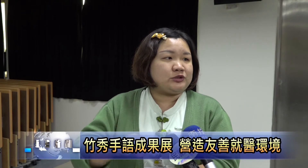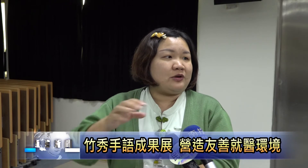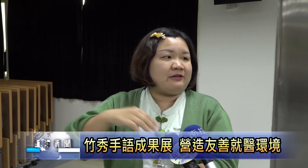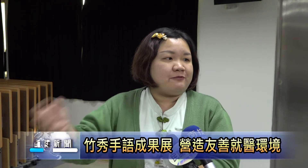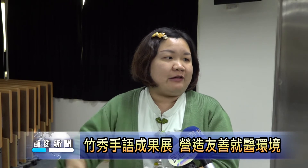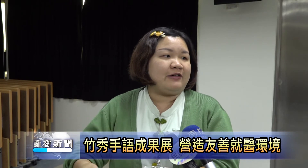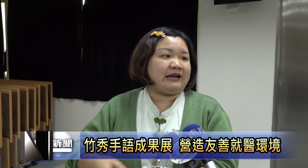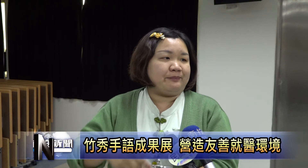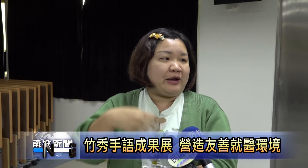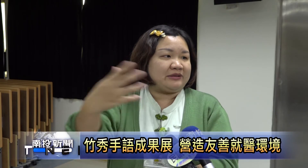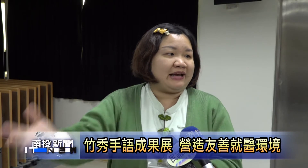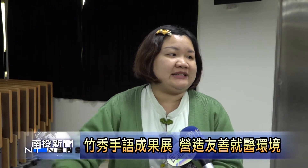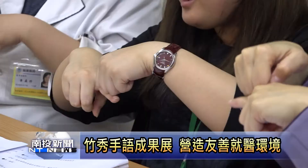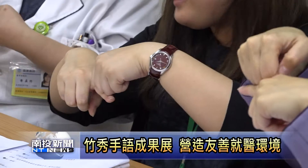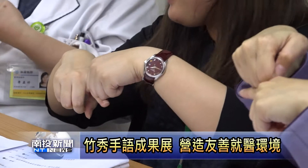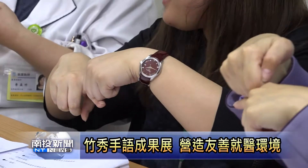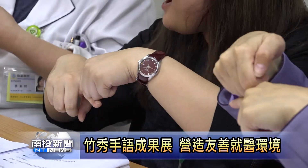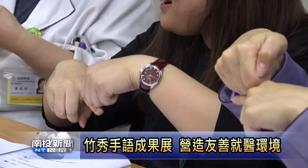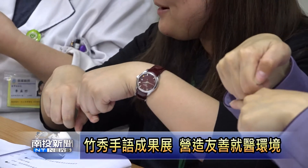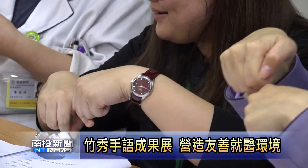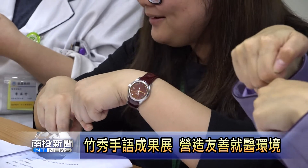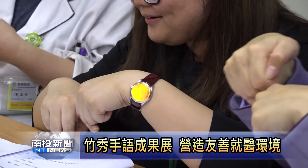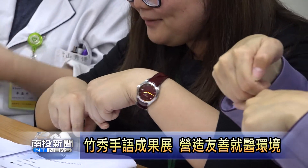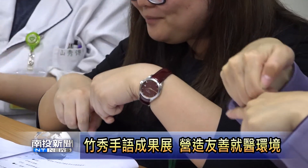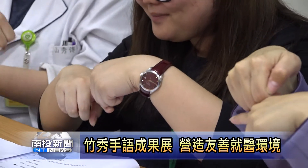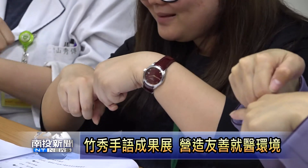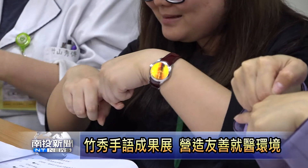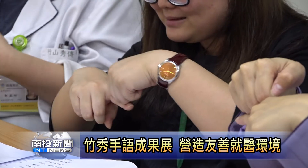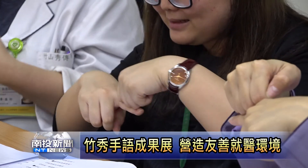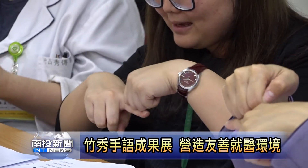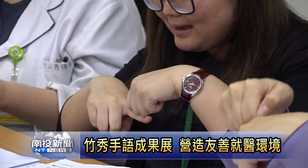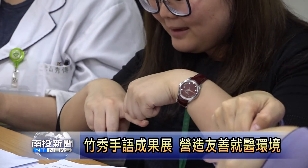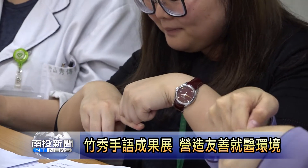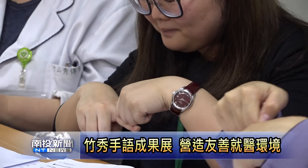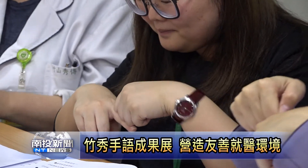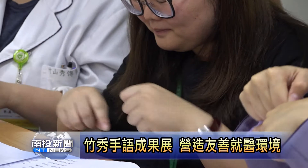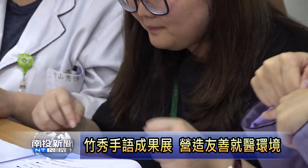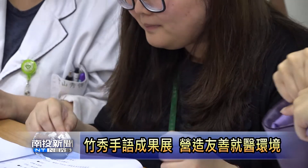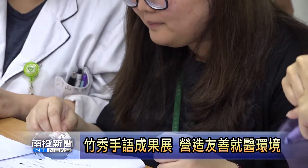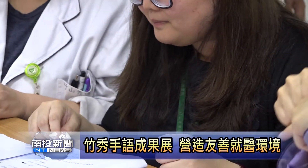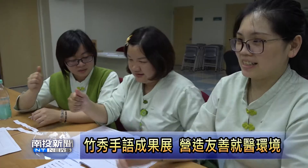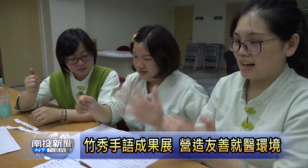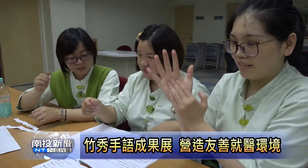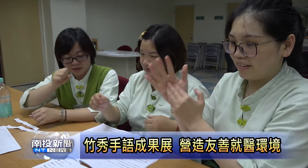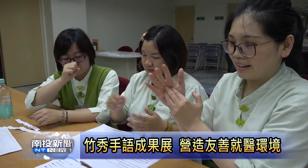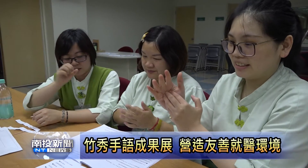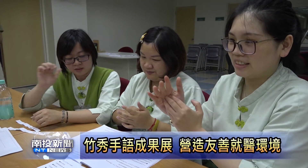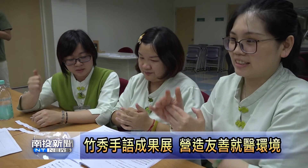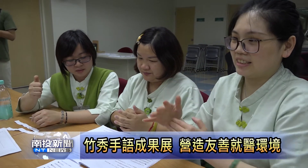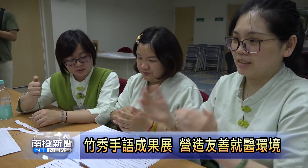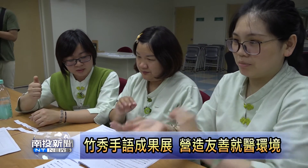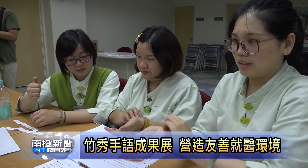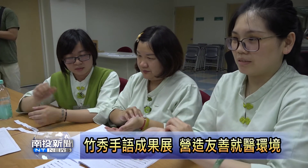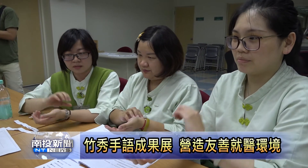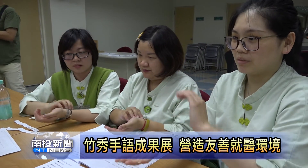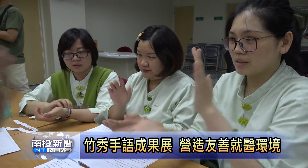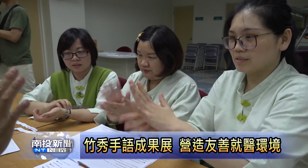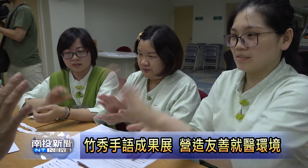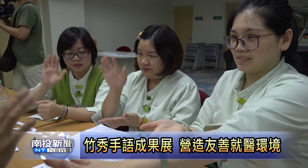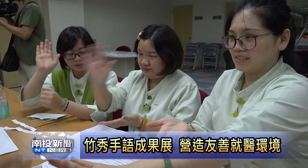骤跟方法来表达一下那些让他们清楚这样子透过病医的用心不但让医护人员有机会提醒足够能力